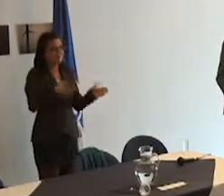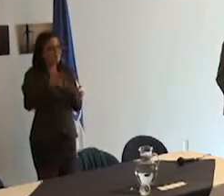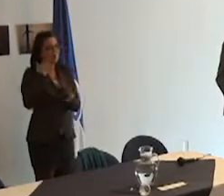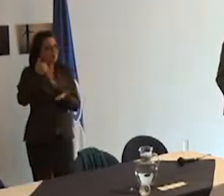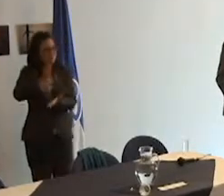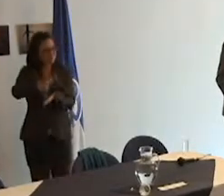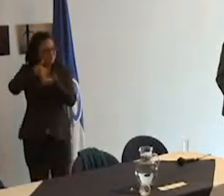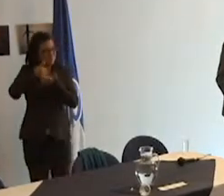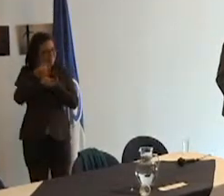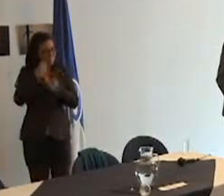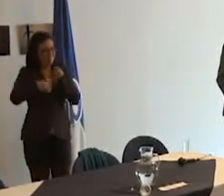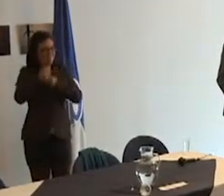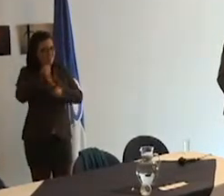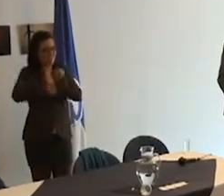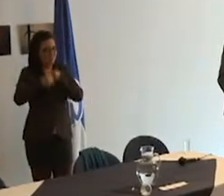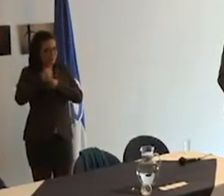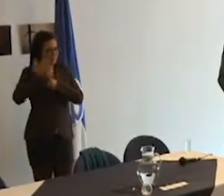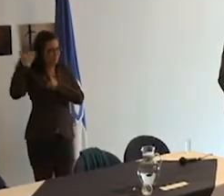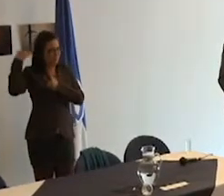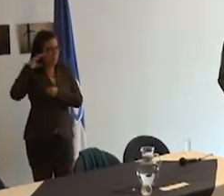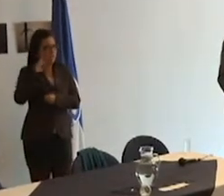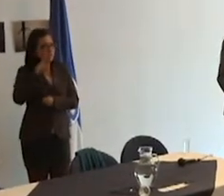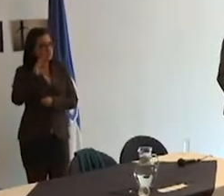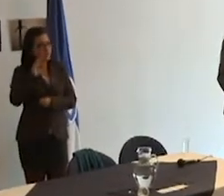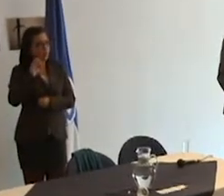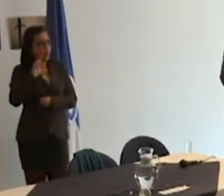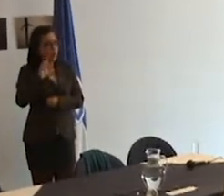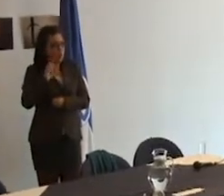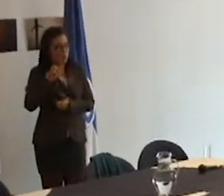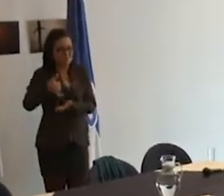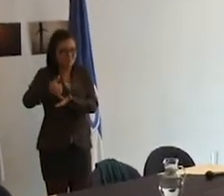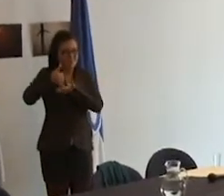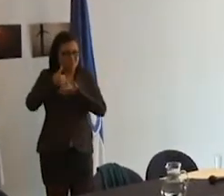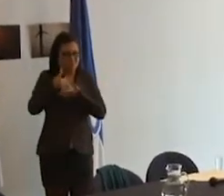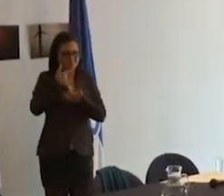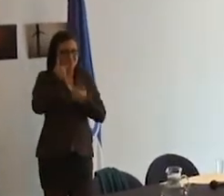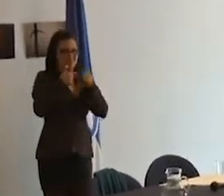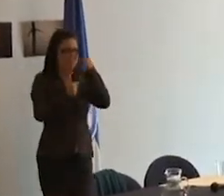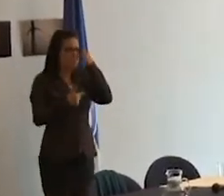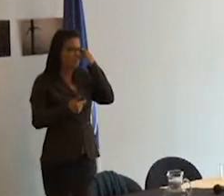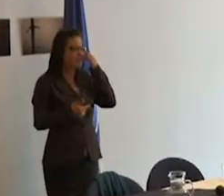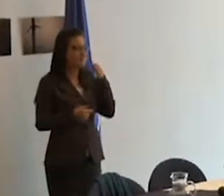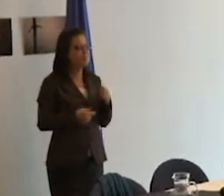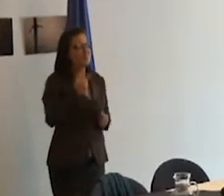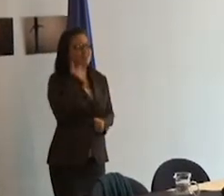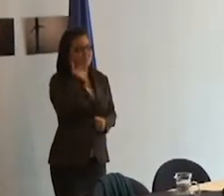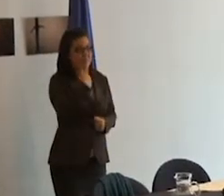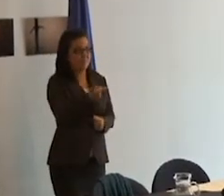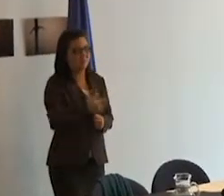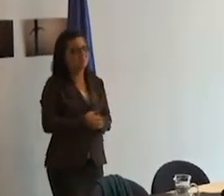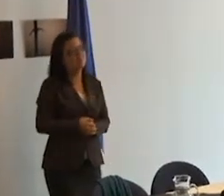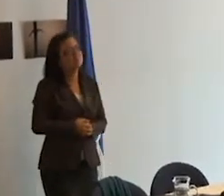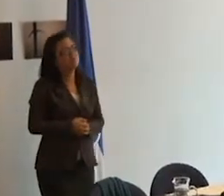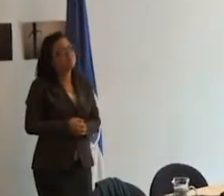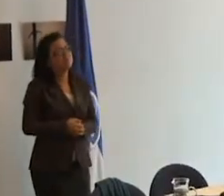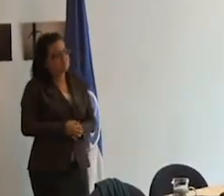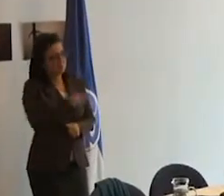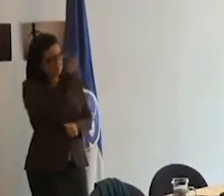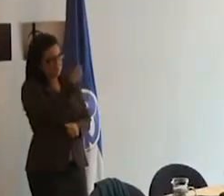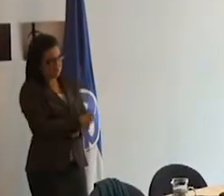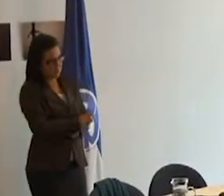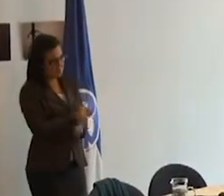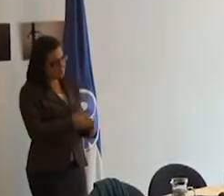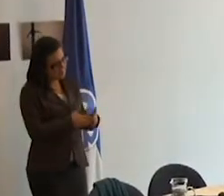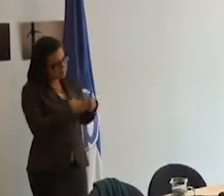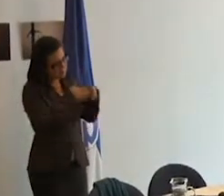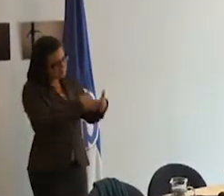Nobel hace más de 30 años en Estocolmo. Abro comillas. Antonio Pigafetta, un navegante